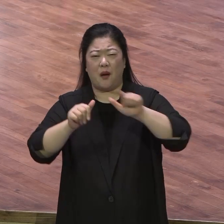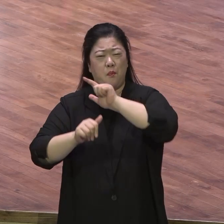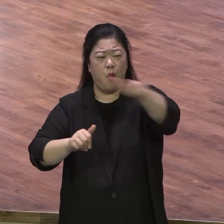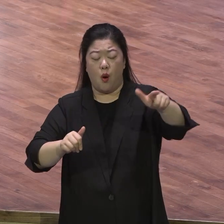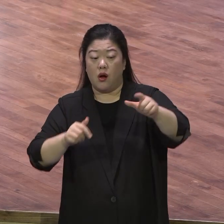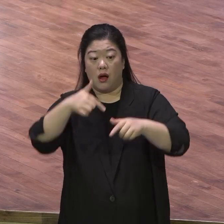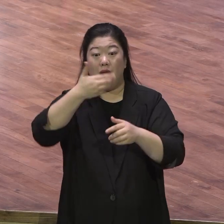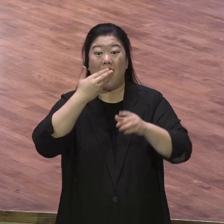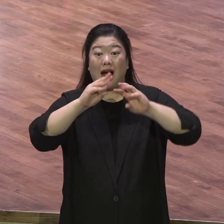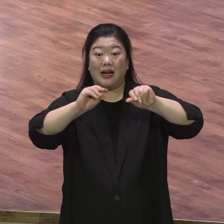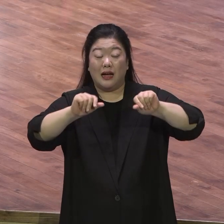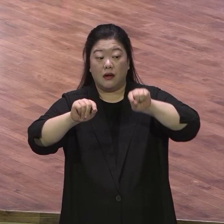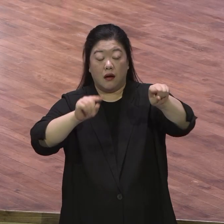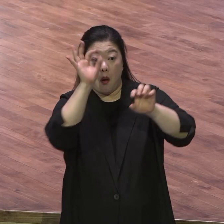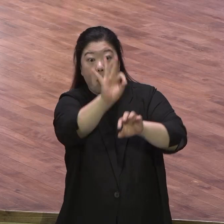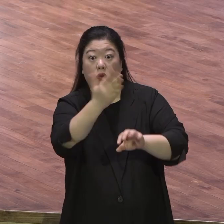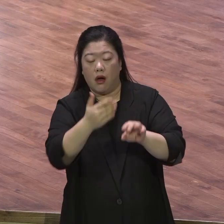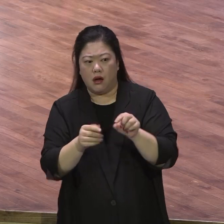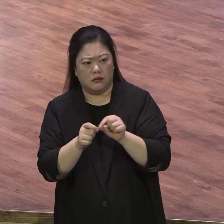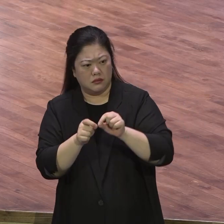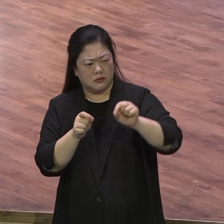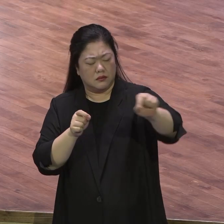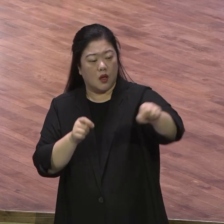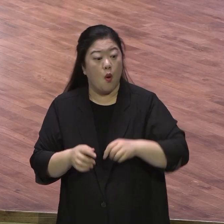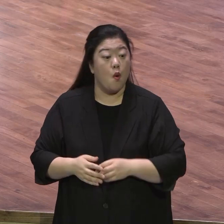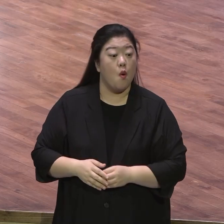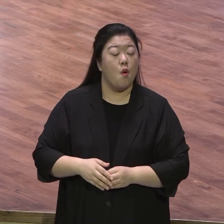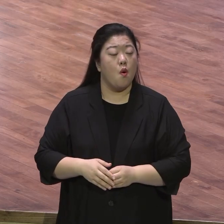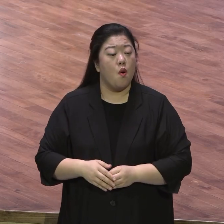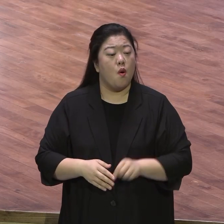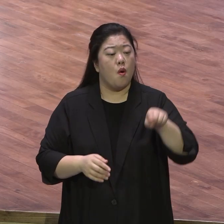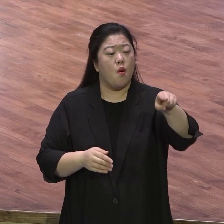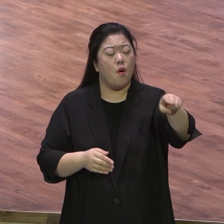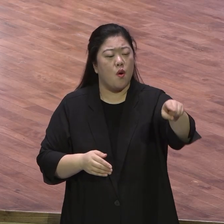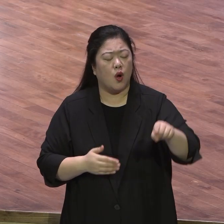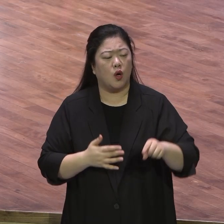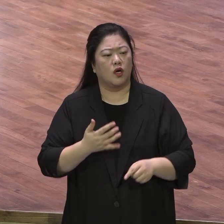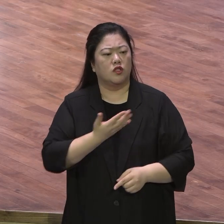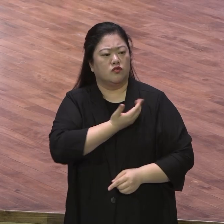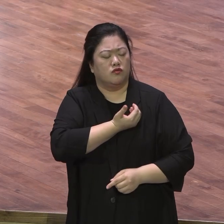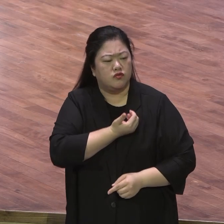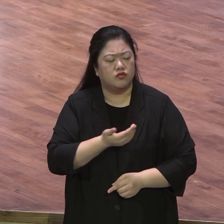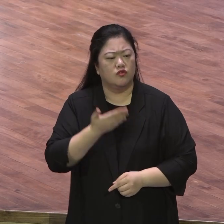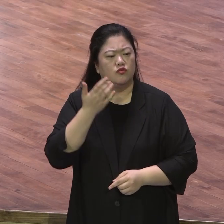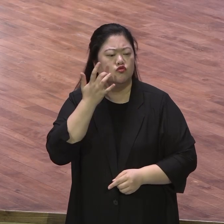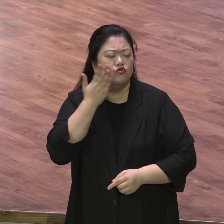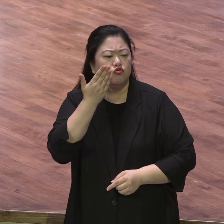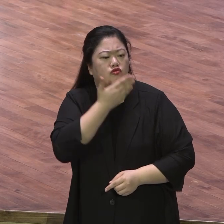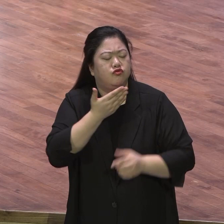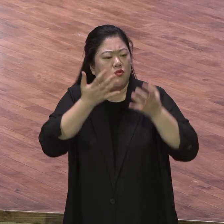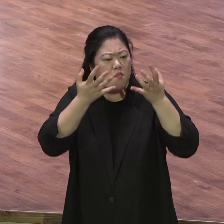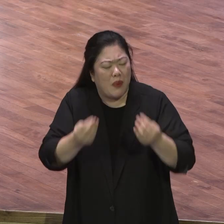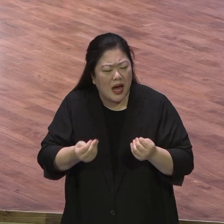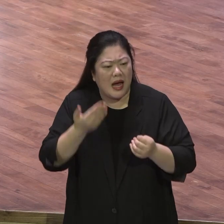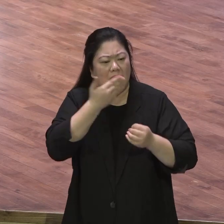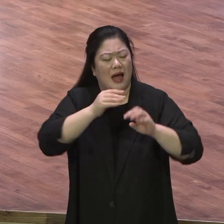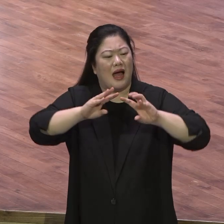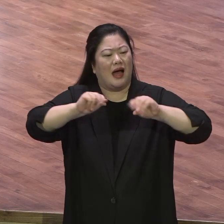저 가난 땅 적과 꿀이라는 저 가난 땅 가난 땅 입성을 할 수